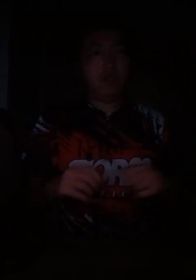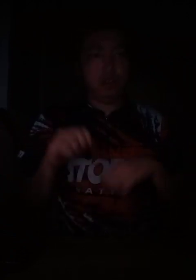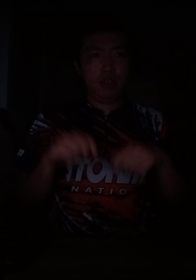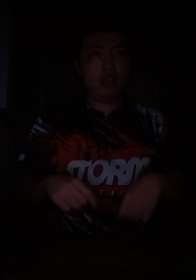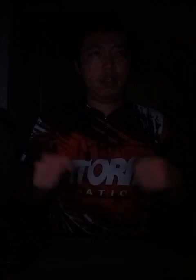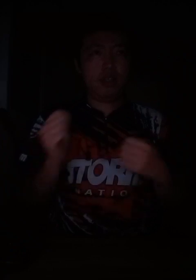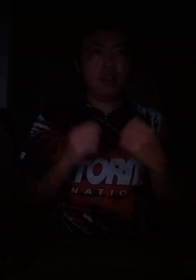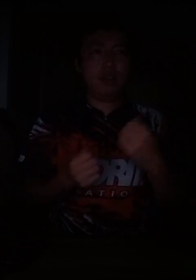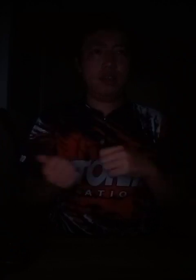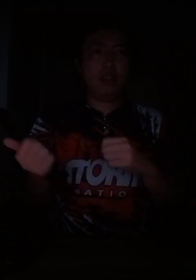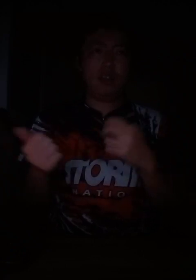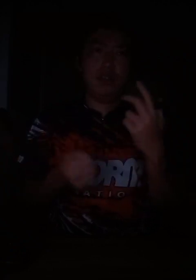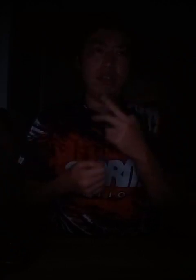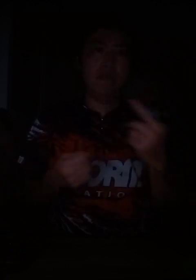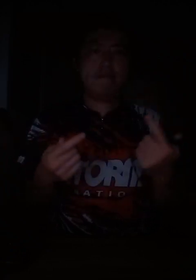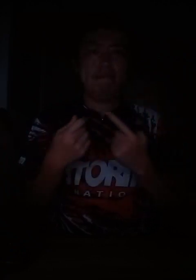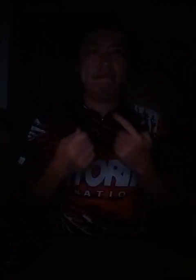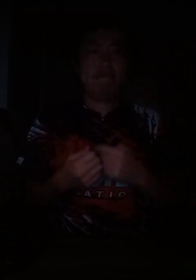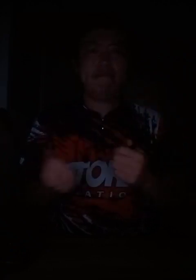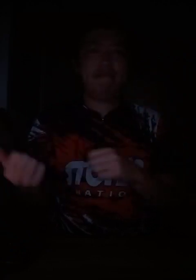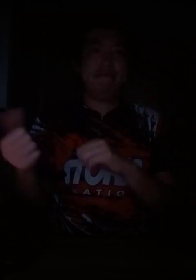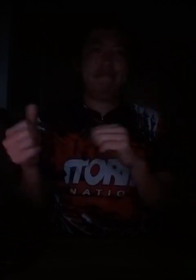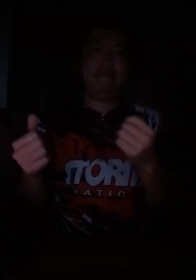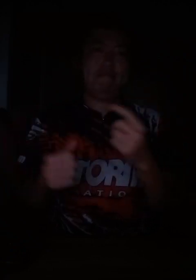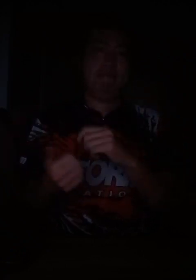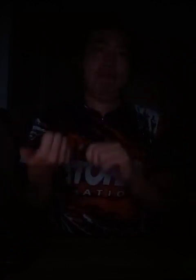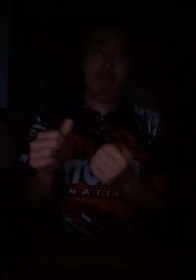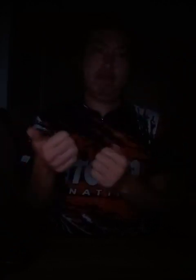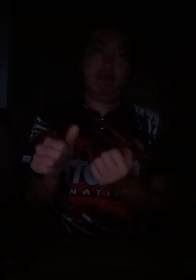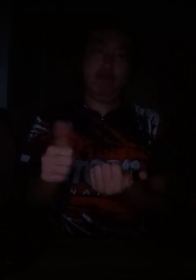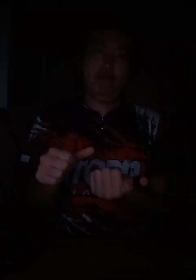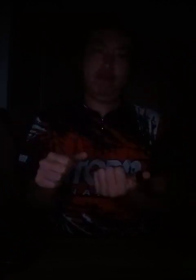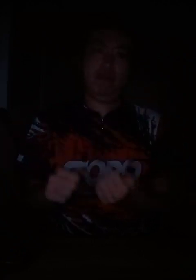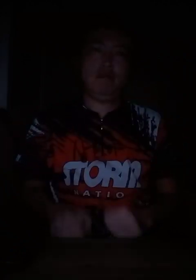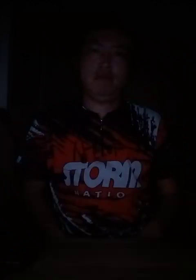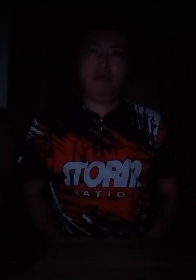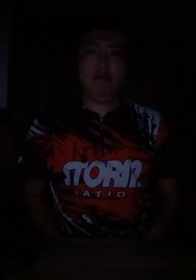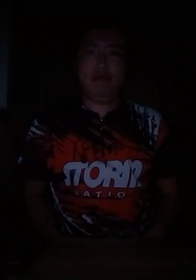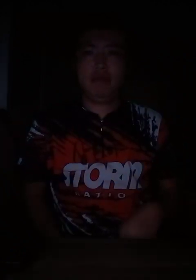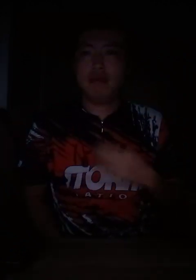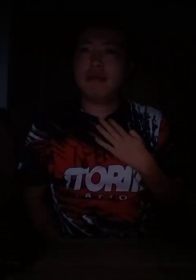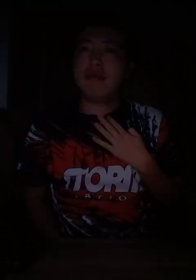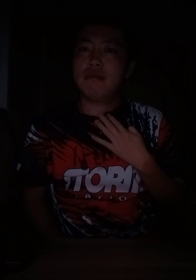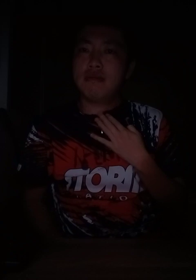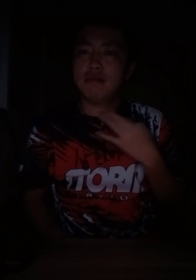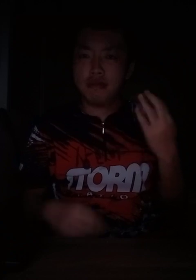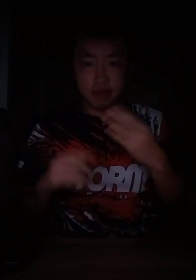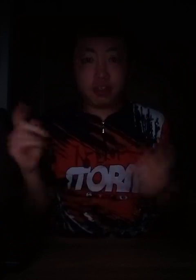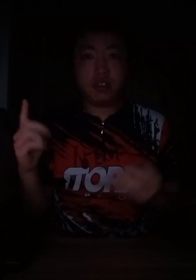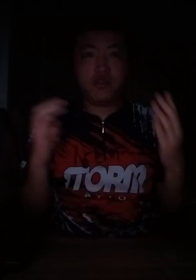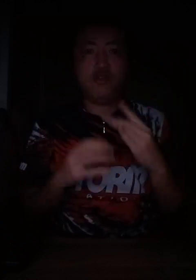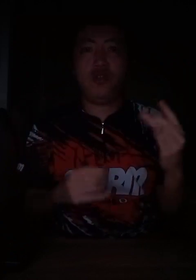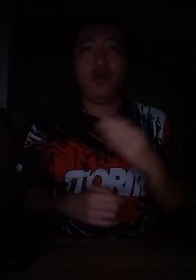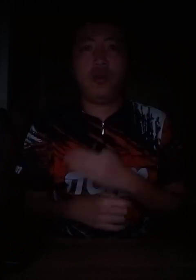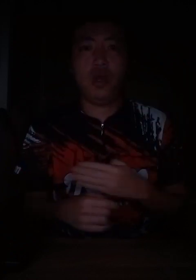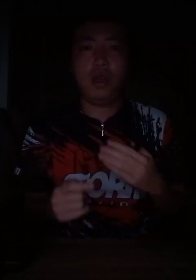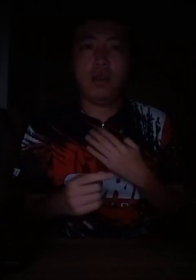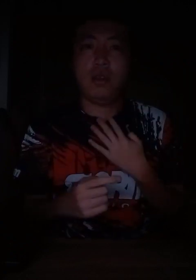심정지 상태로 발견돼 병원으로 이송됐지만 끝내 숨졌습니다. 정부는 지난 2019년 고시를 통해 승강기